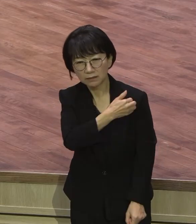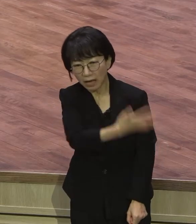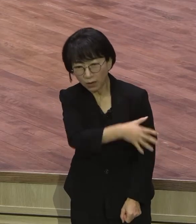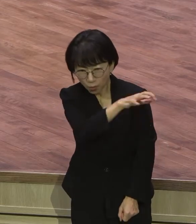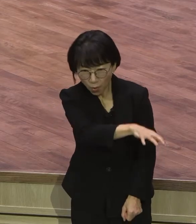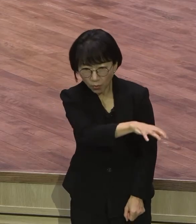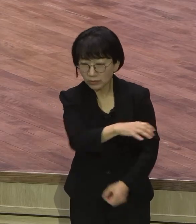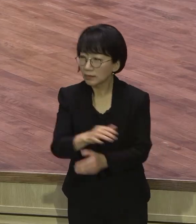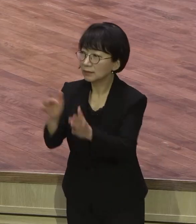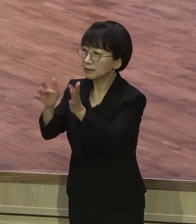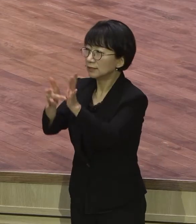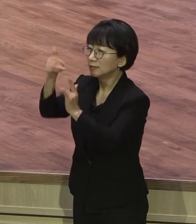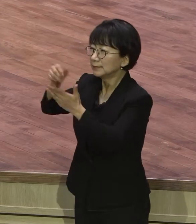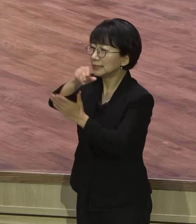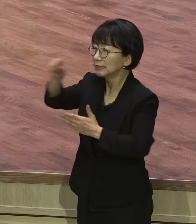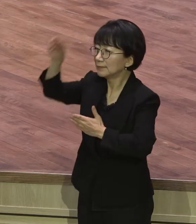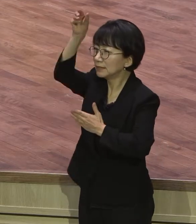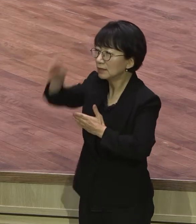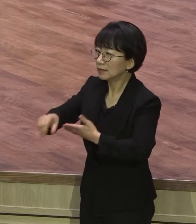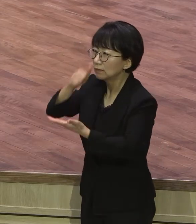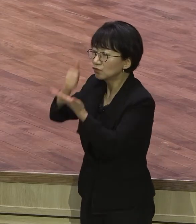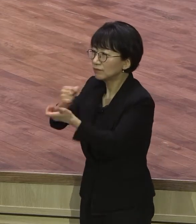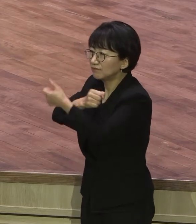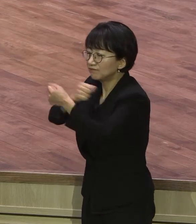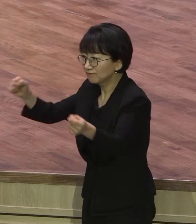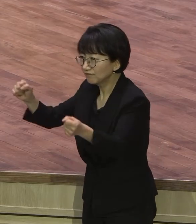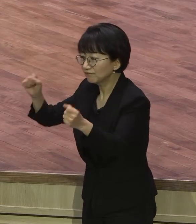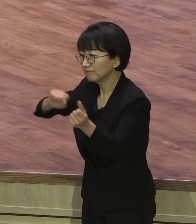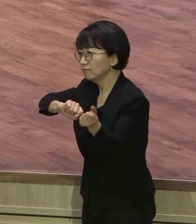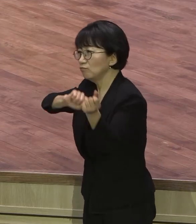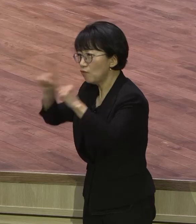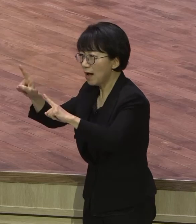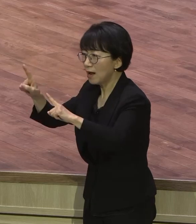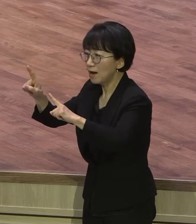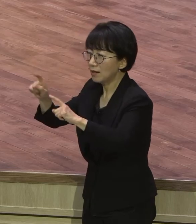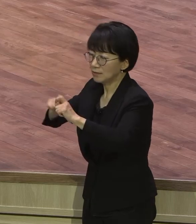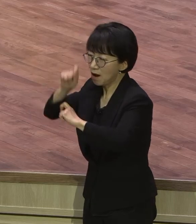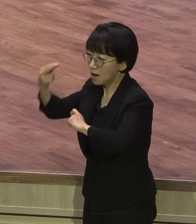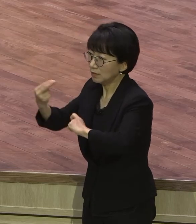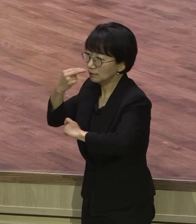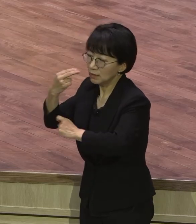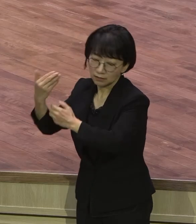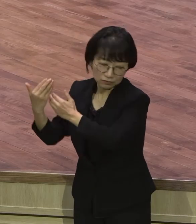십자가의 대속과 부활의 영원한 생명을 채워주는